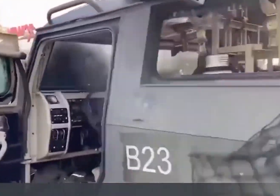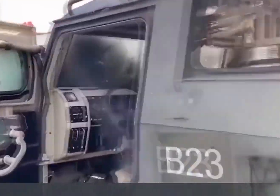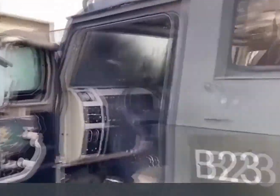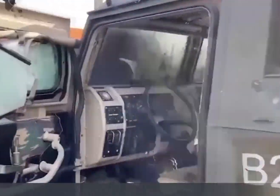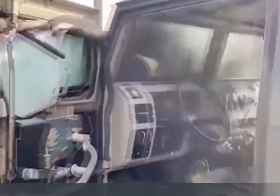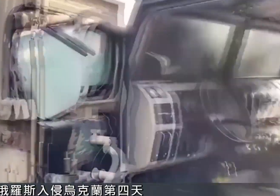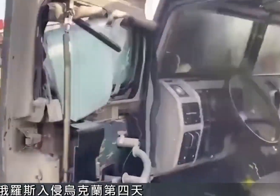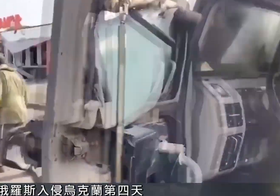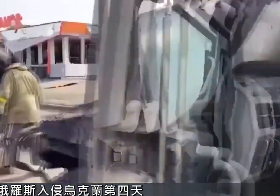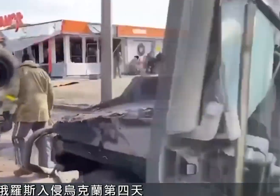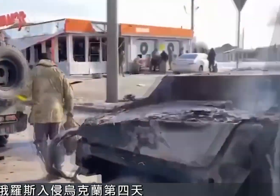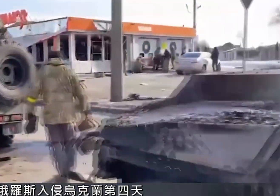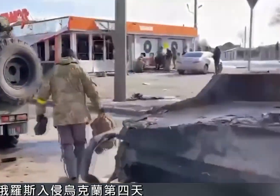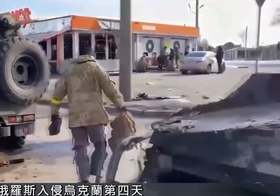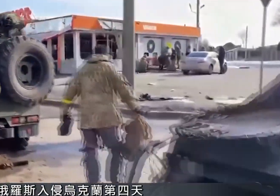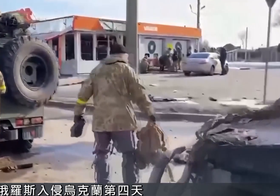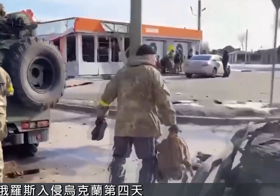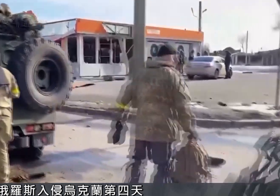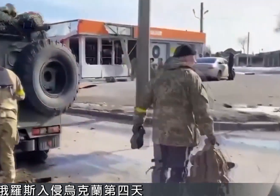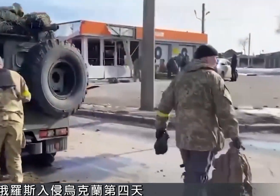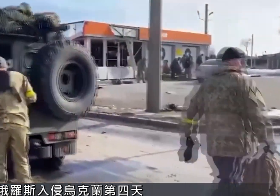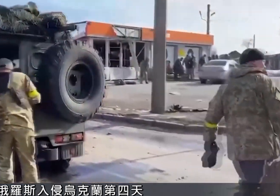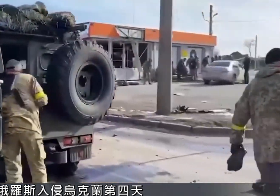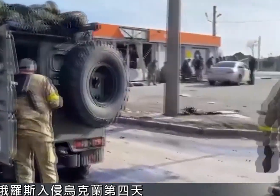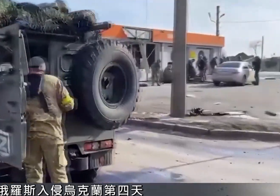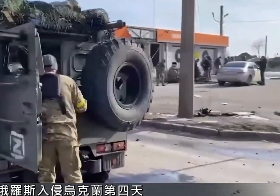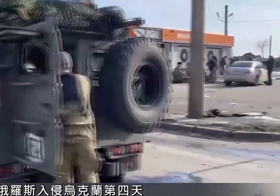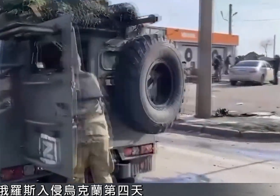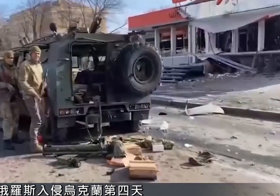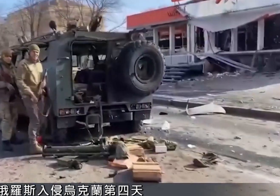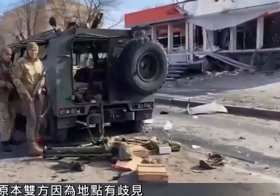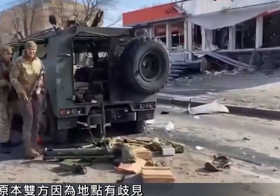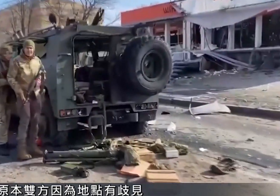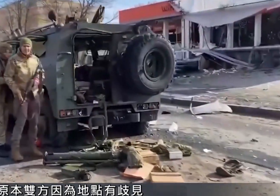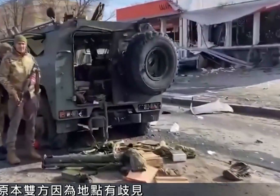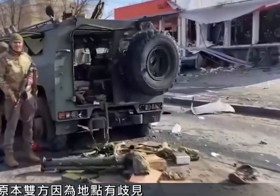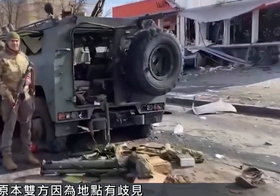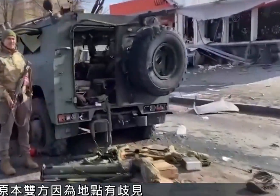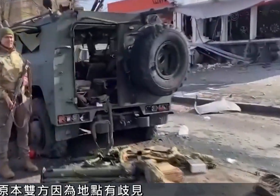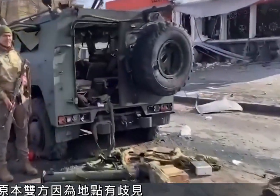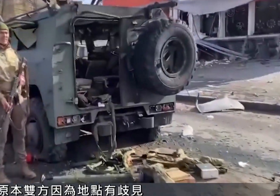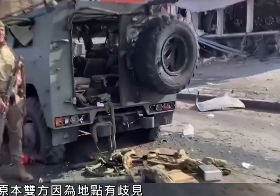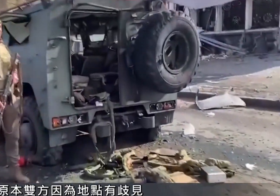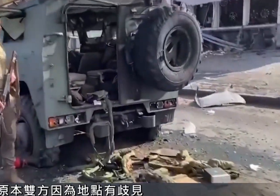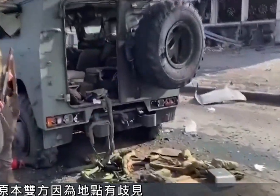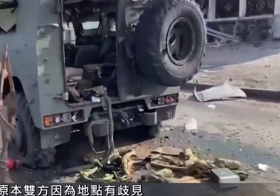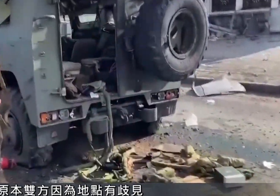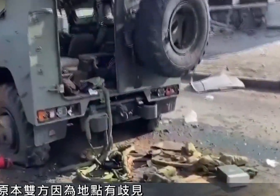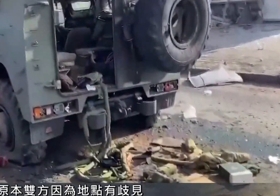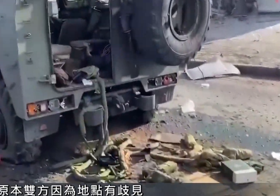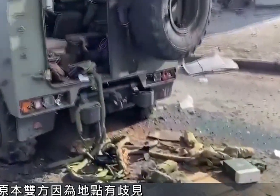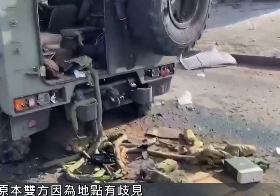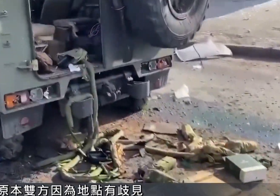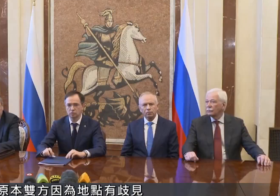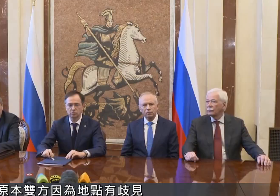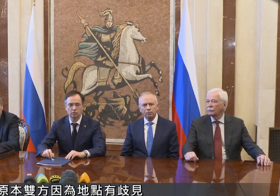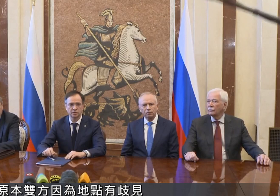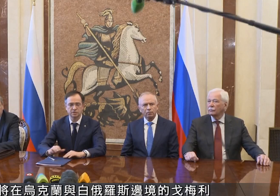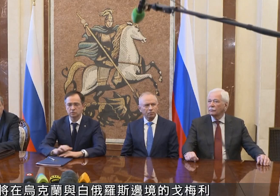俄罗斯入侵乌克兰第4天，两国谈判出现一线曙光。原本双方因为地点有旗舰，经过讨论后取得共识，将在乌克兰